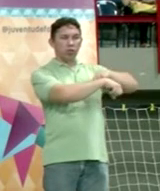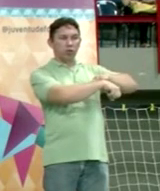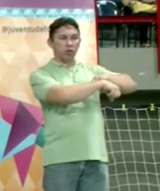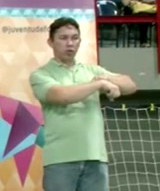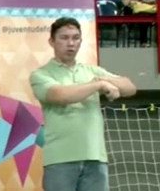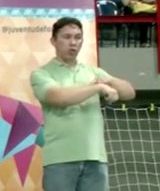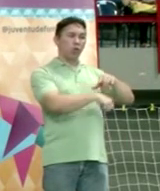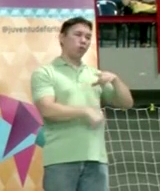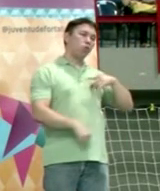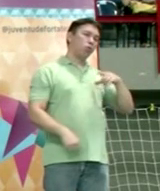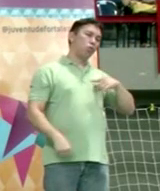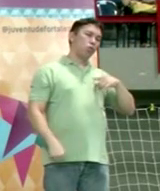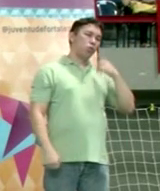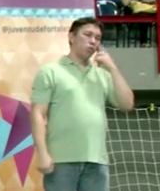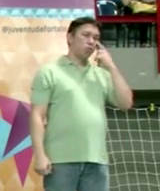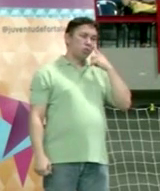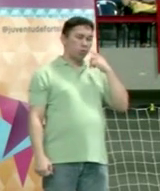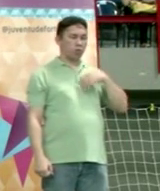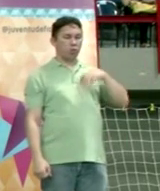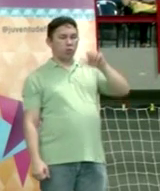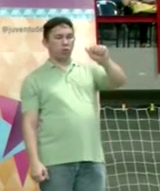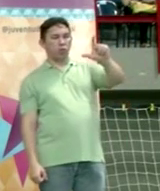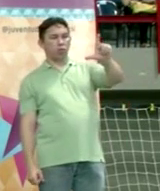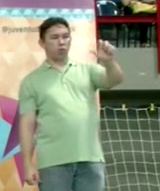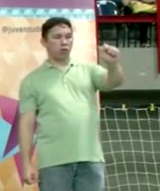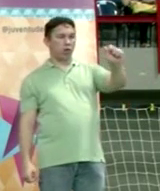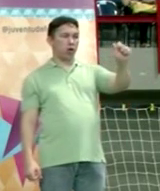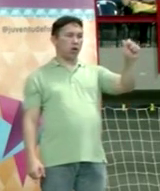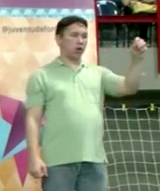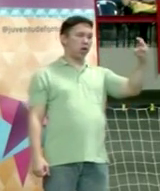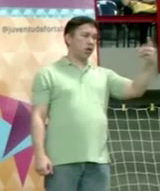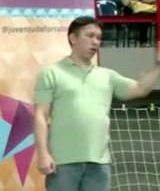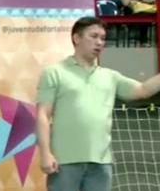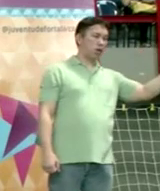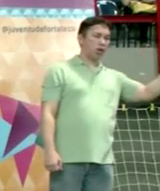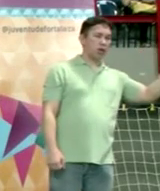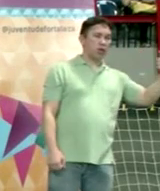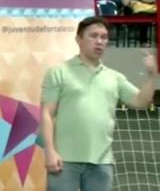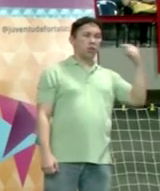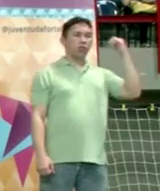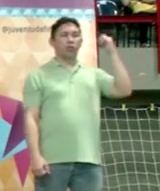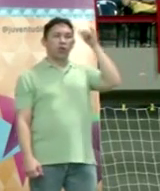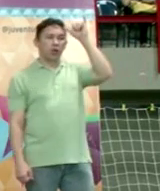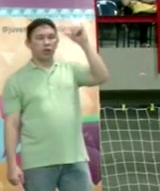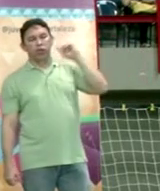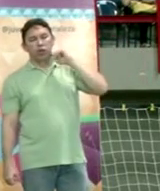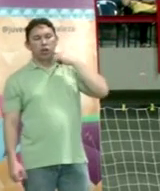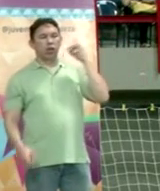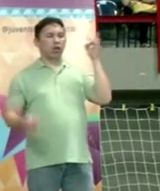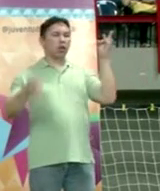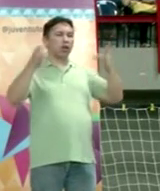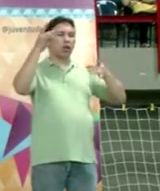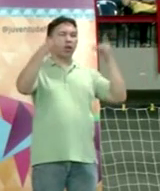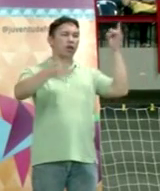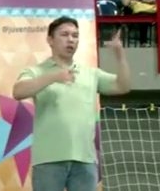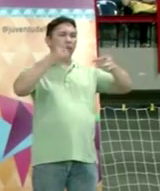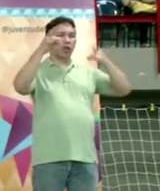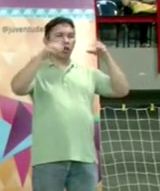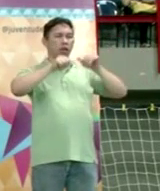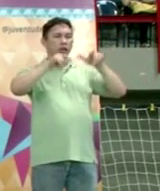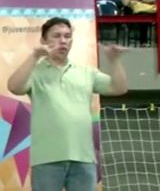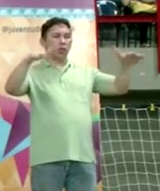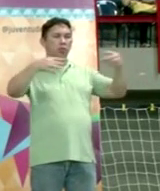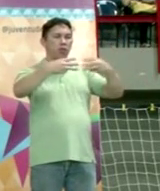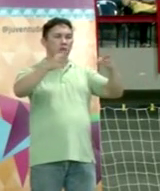Tiago, e qual é a função do Arla 32? Reduzir as emissões de poluentes liberadas